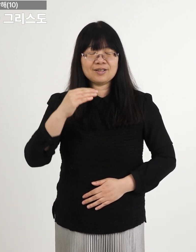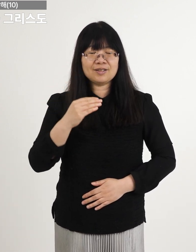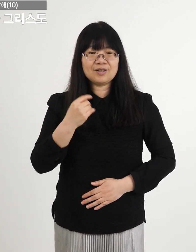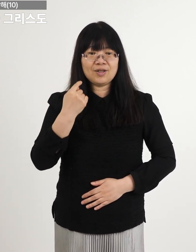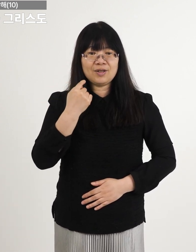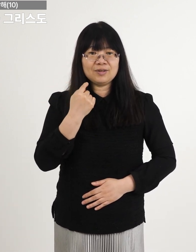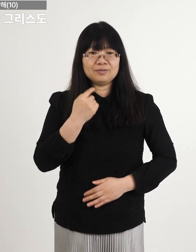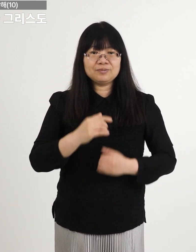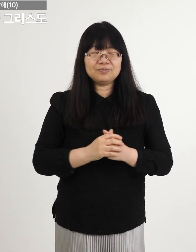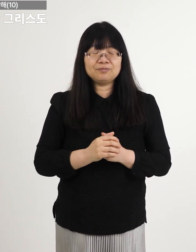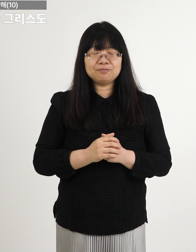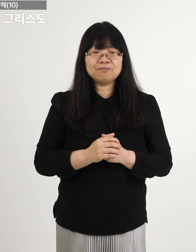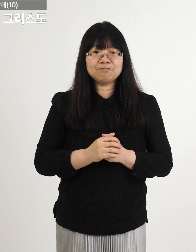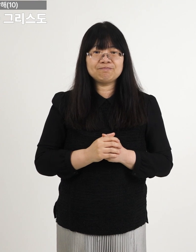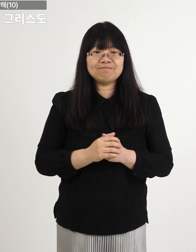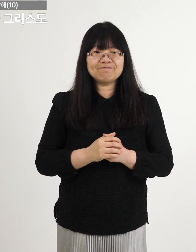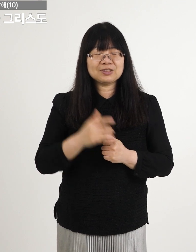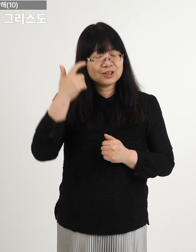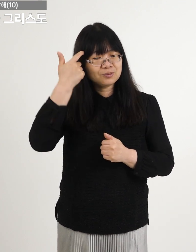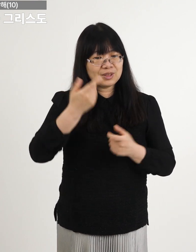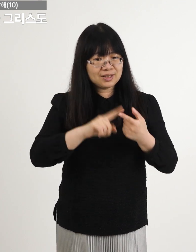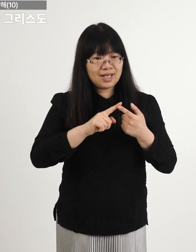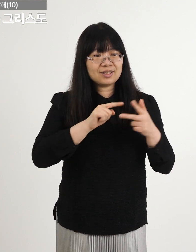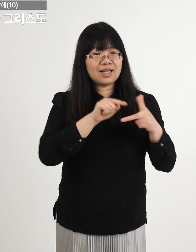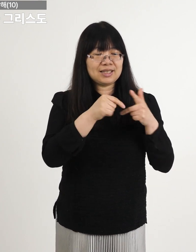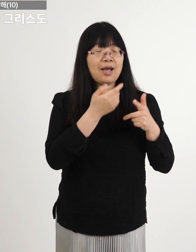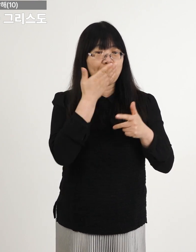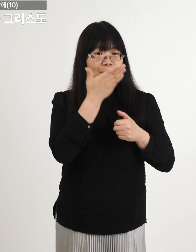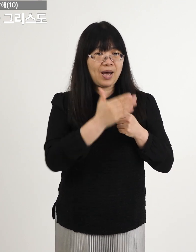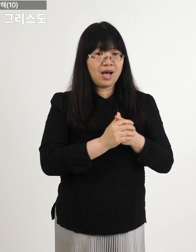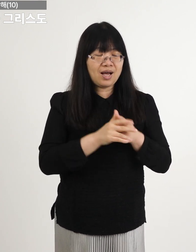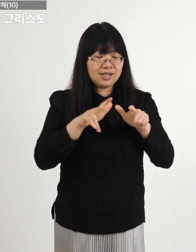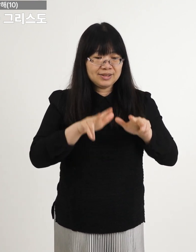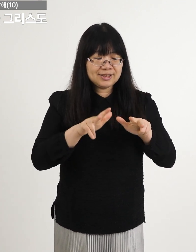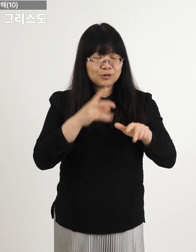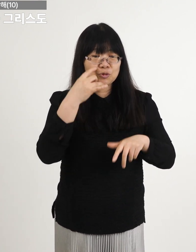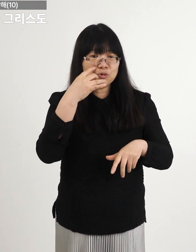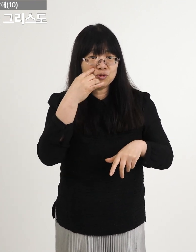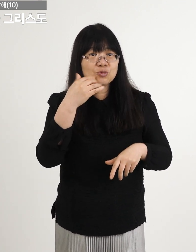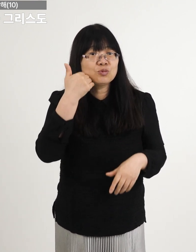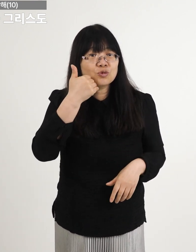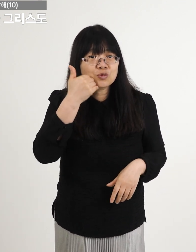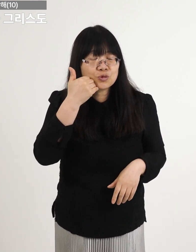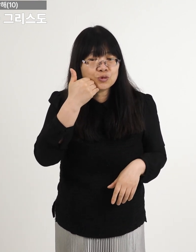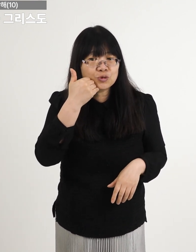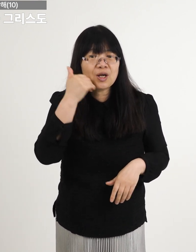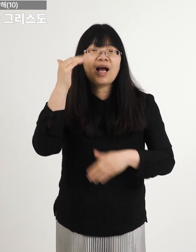논리에 접어들어서 누구에 대해서 뭐에 대해서 궁금해진 거예요.